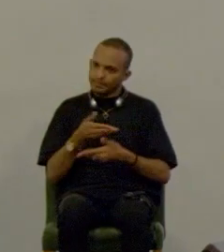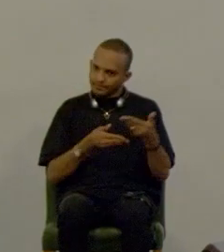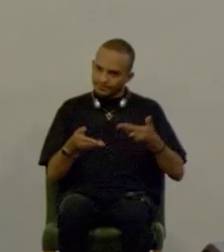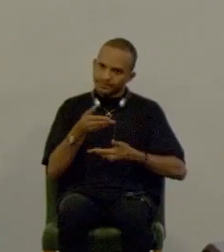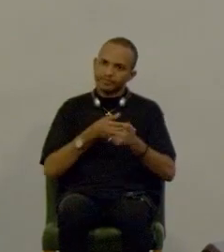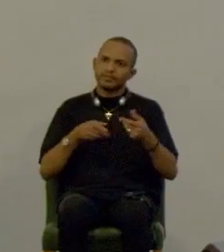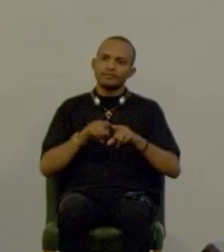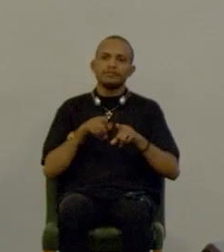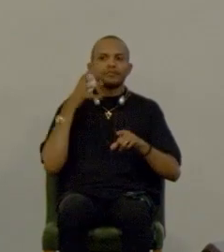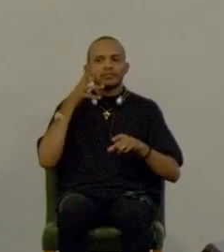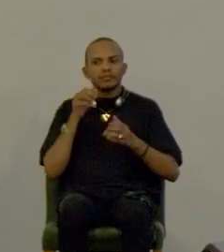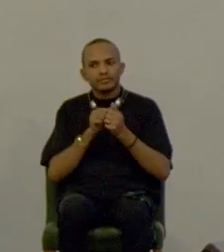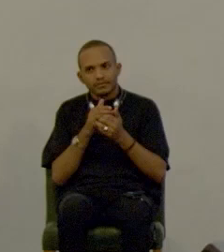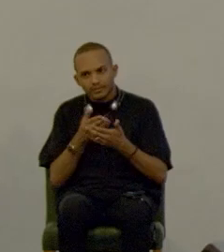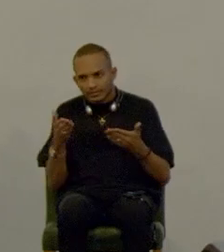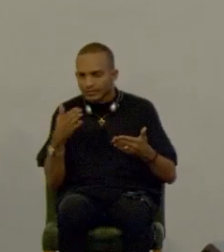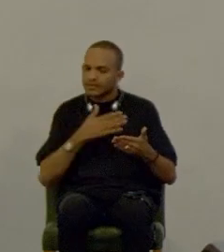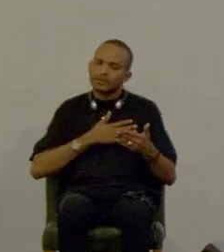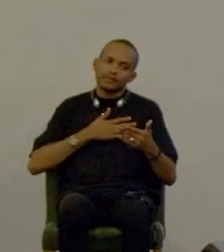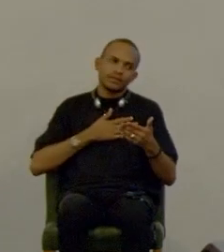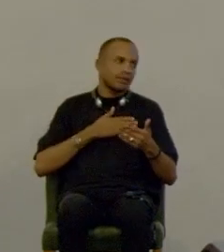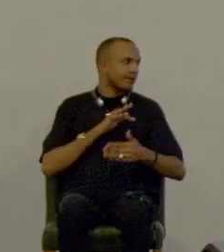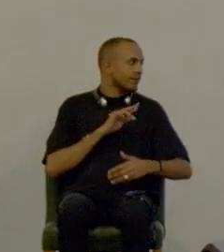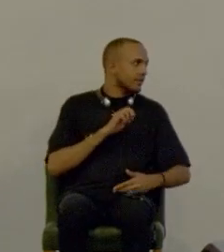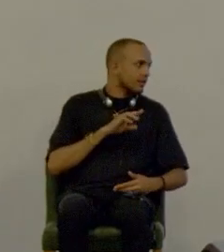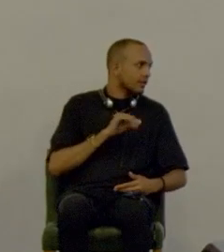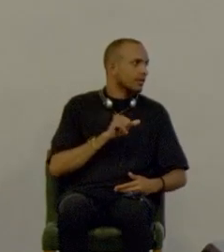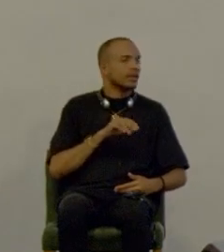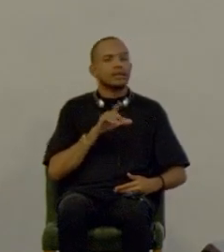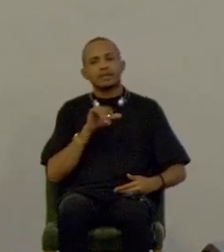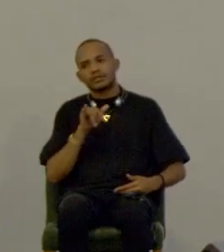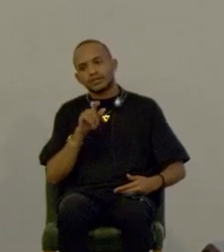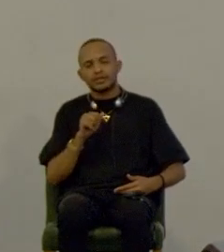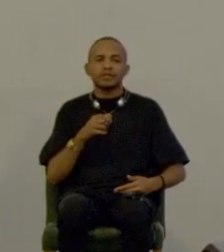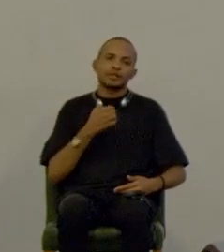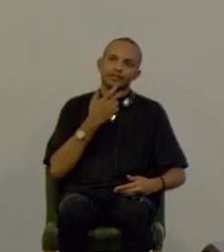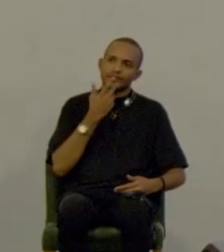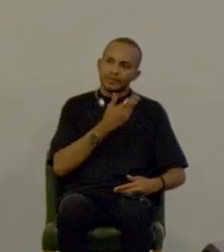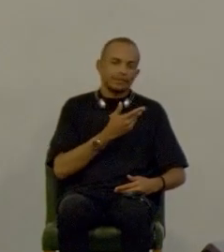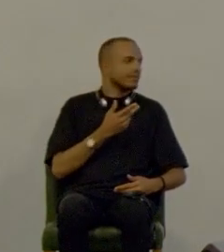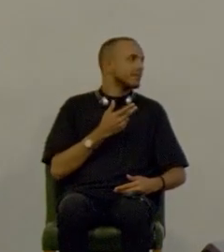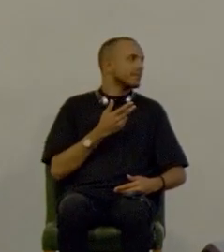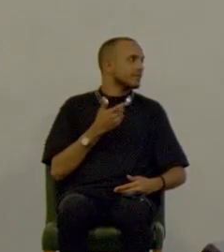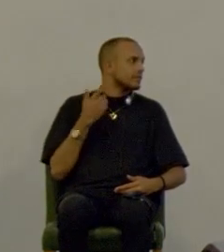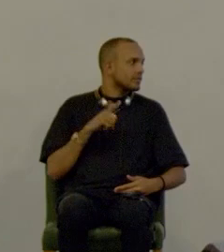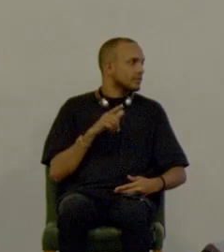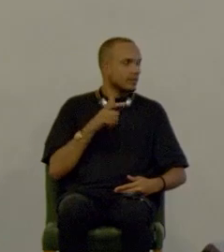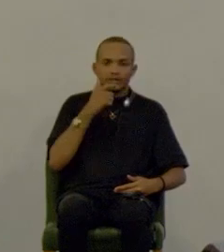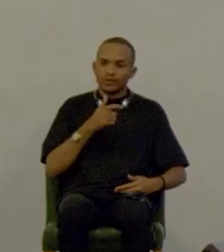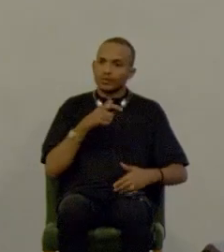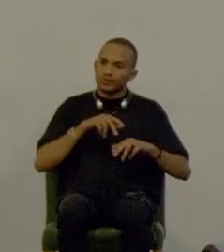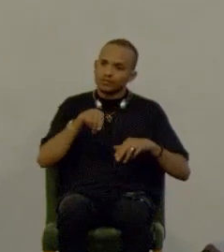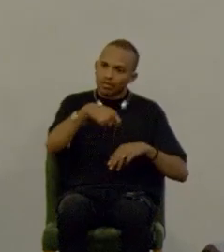compartilhar nessa mesa com vocês, prazer, Frederic, Lígia, muito obrigado. E só queria dizer assim, eu acho que, de novo, sou arqueólogo,